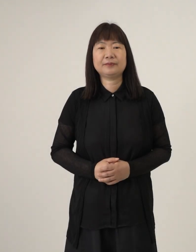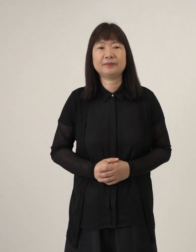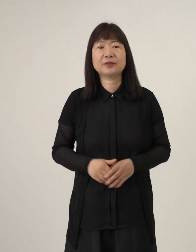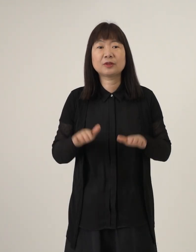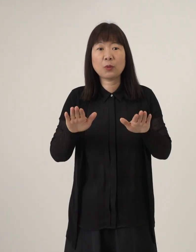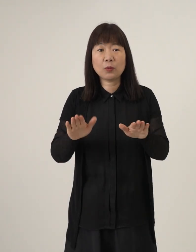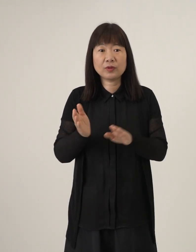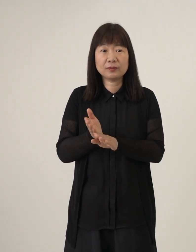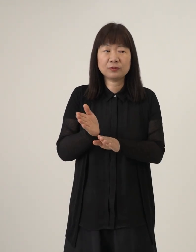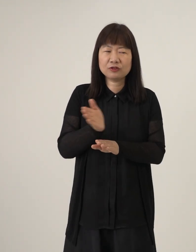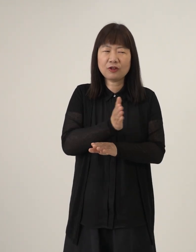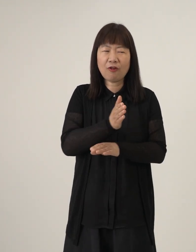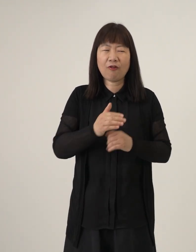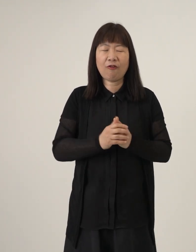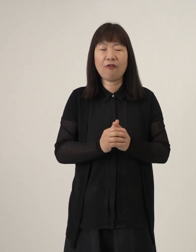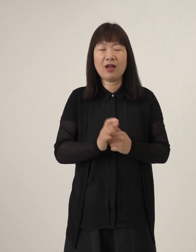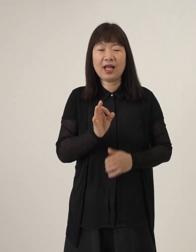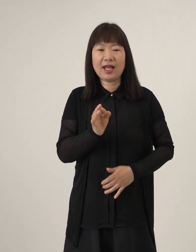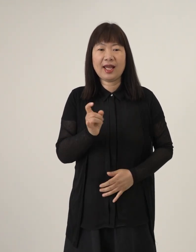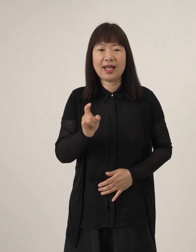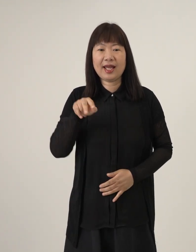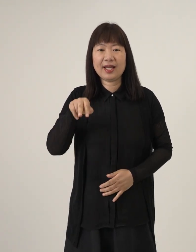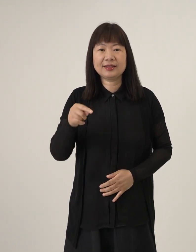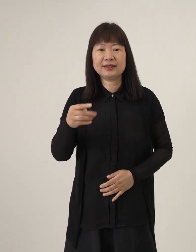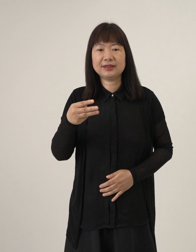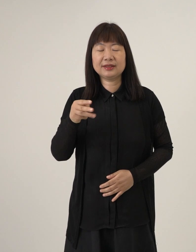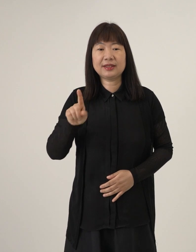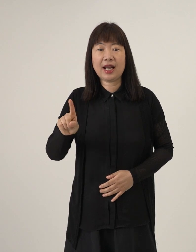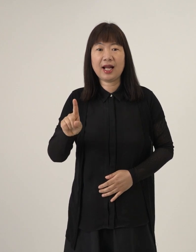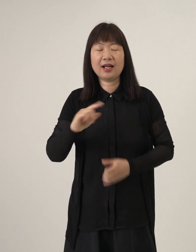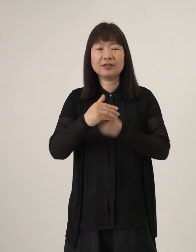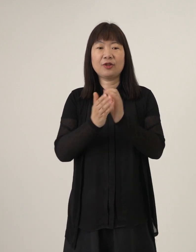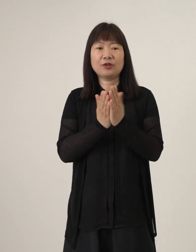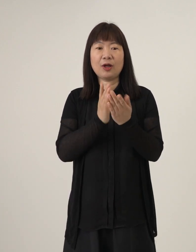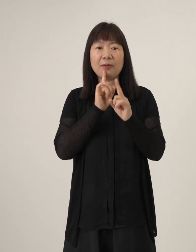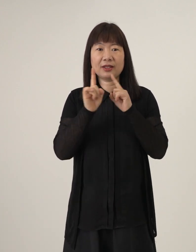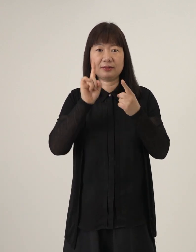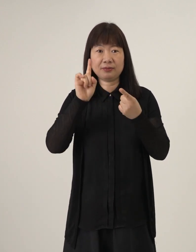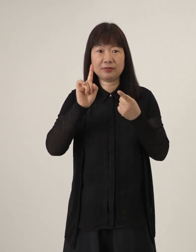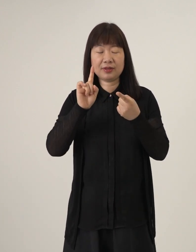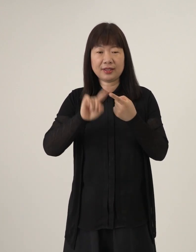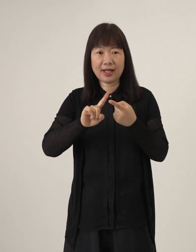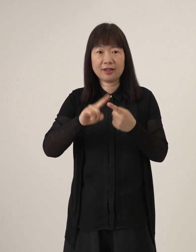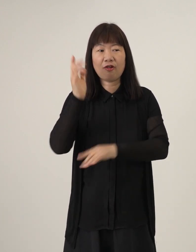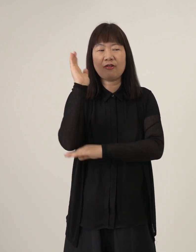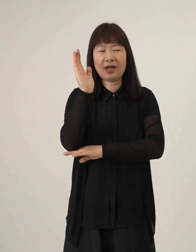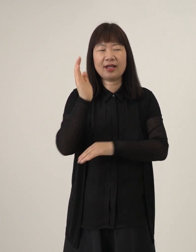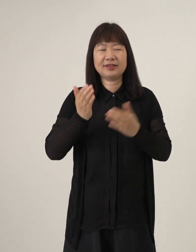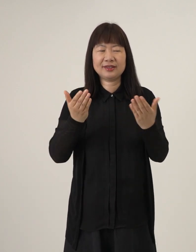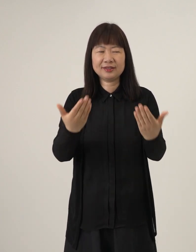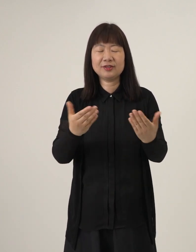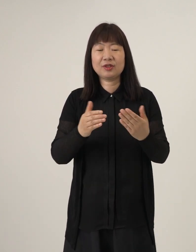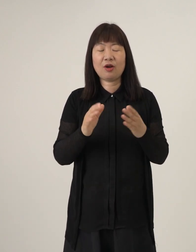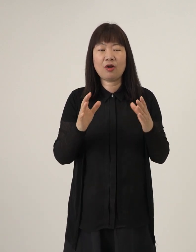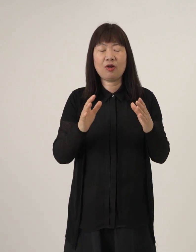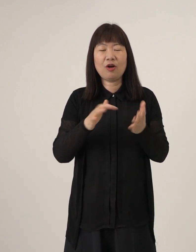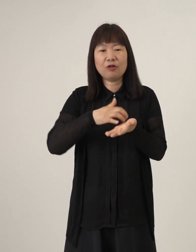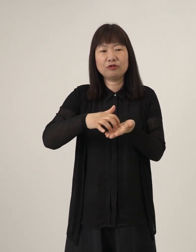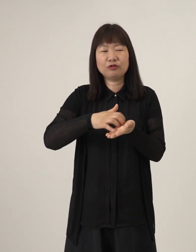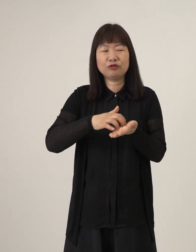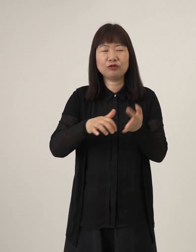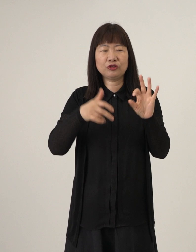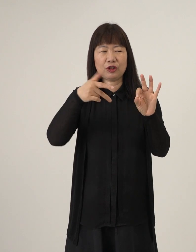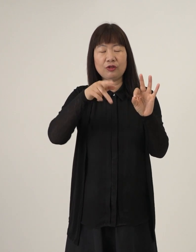자, 오늘부터 에스라서를 이제 나눌 겁니다. 에스라서는 모두 10장에